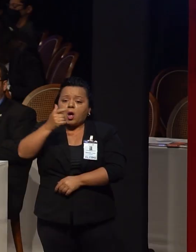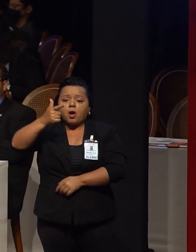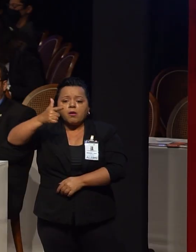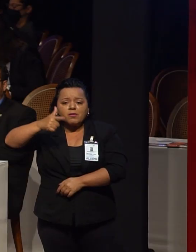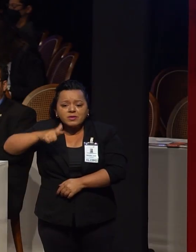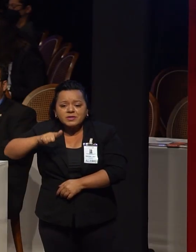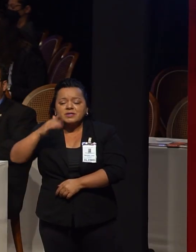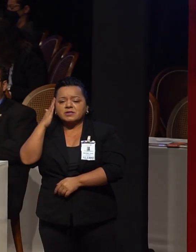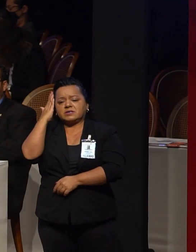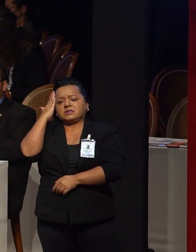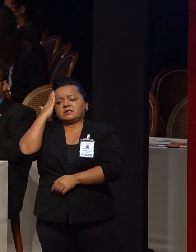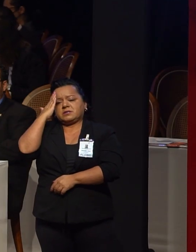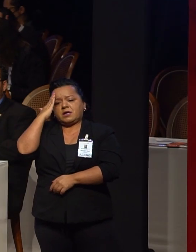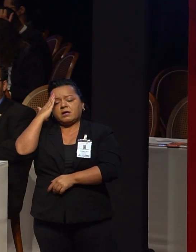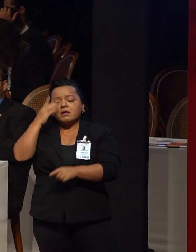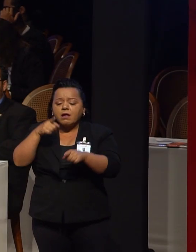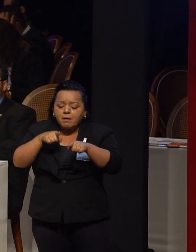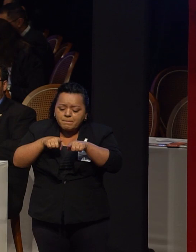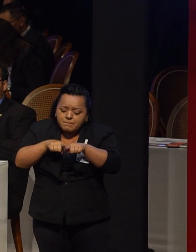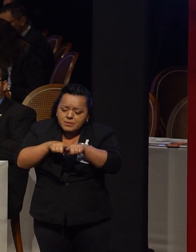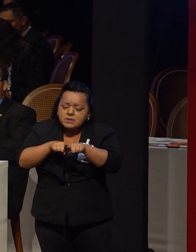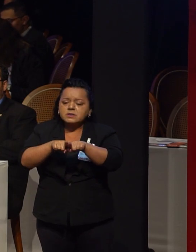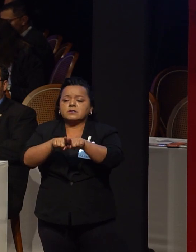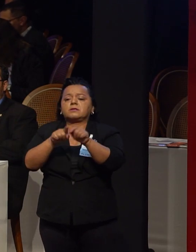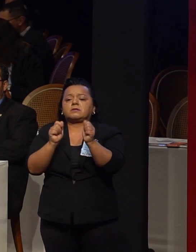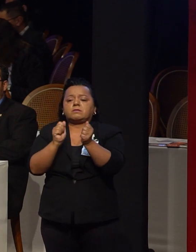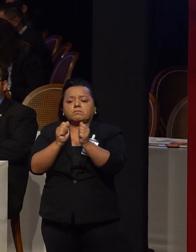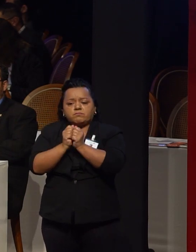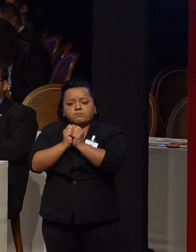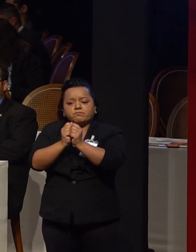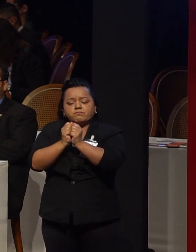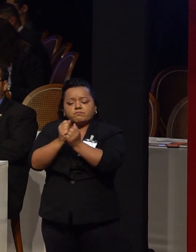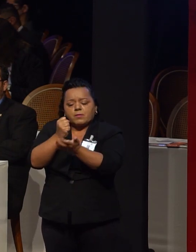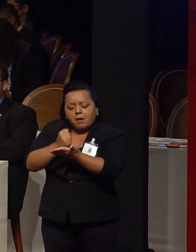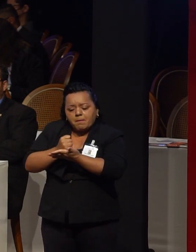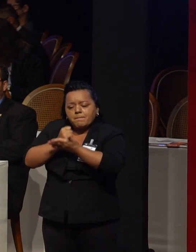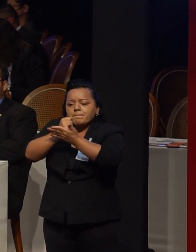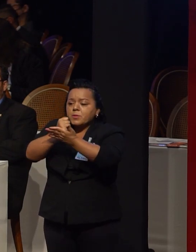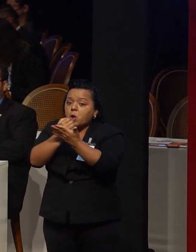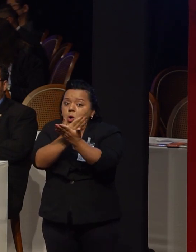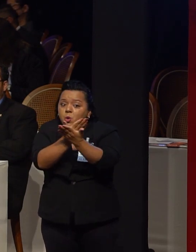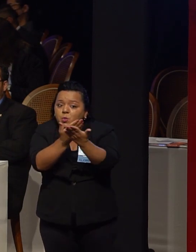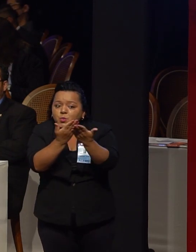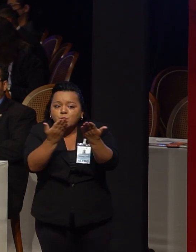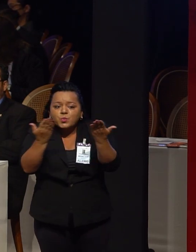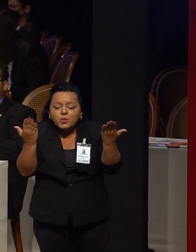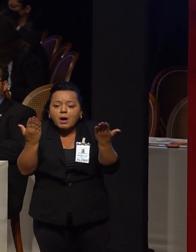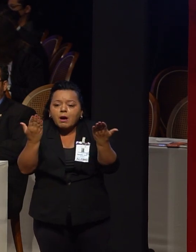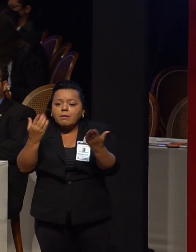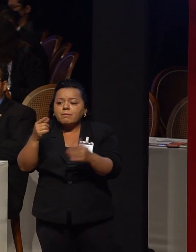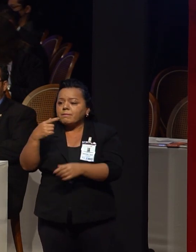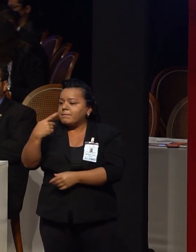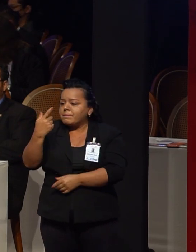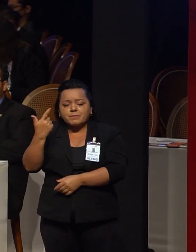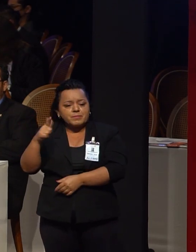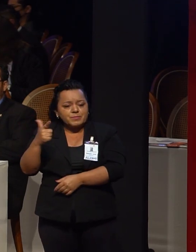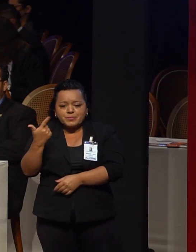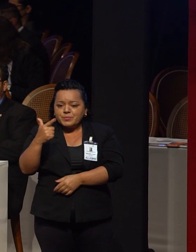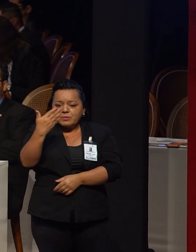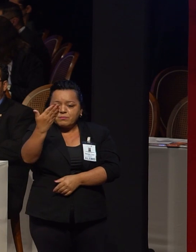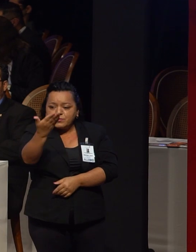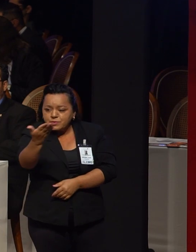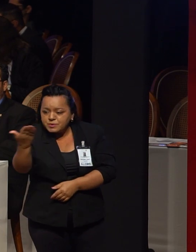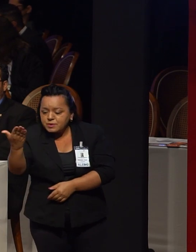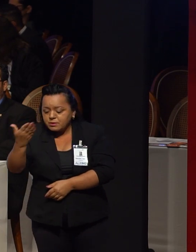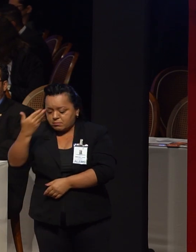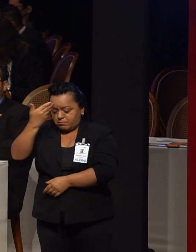Eu sei que teve a parceria e o apoio de todos os senhores, mas nem os senhores, nem eu e nem as senhoras